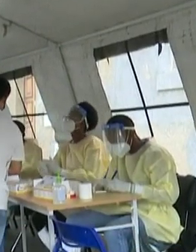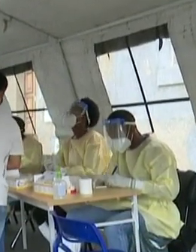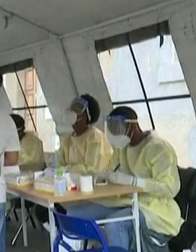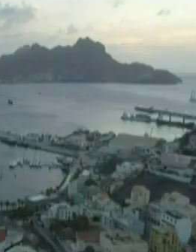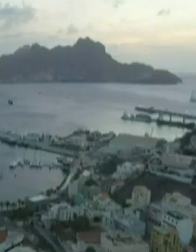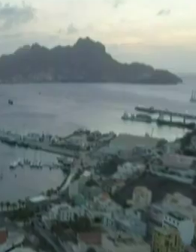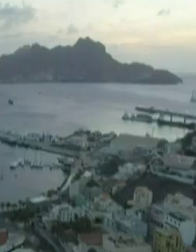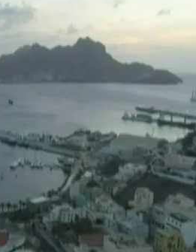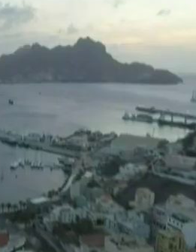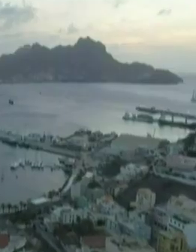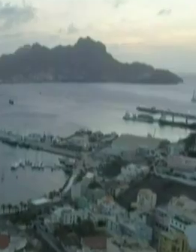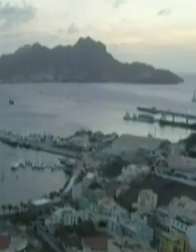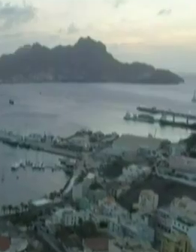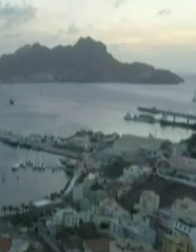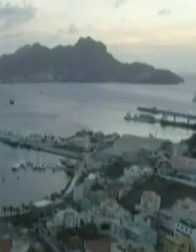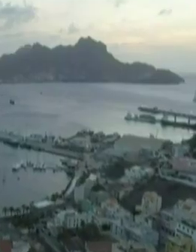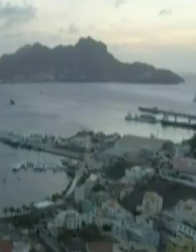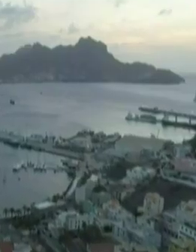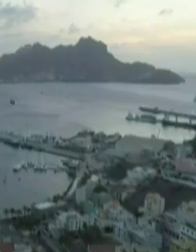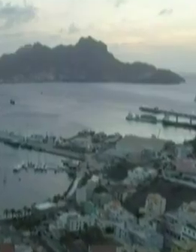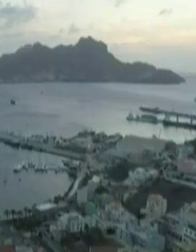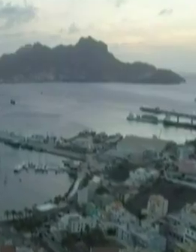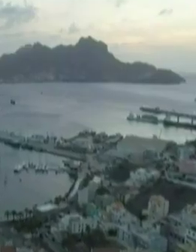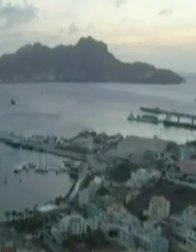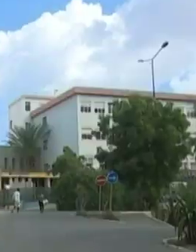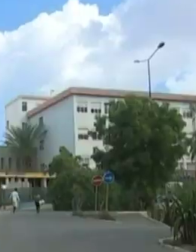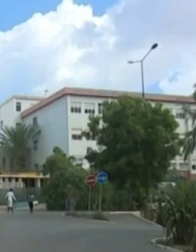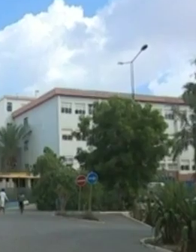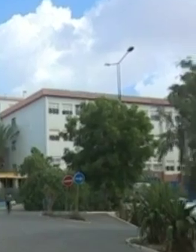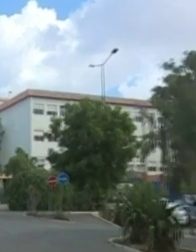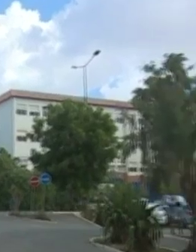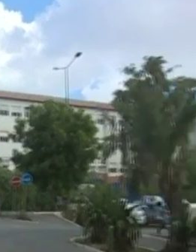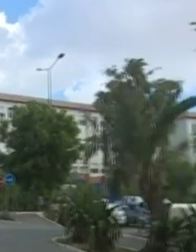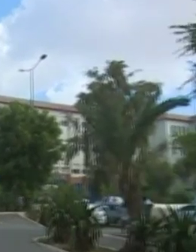e estão a aderir bem à segunda dose de vacina, explica o Diretor Nacional de Saúde.